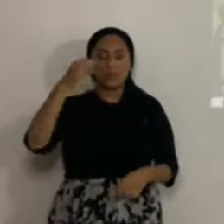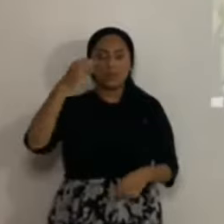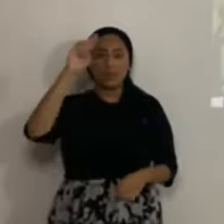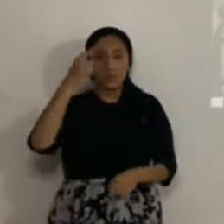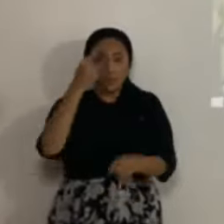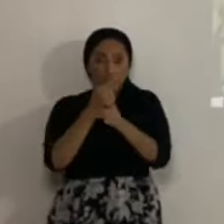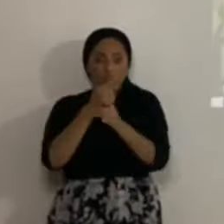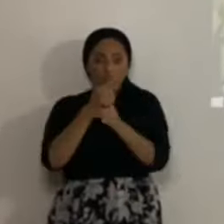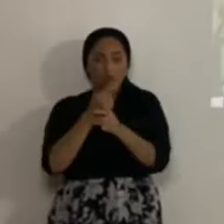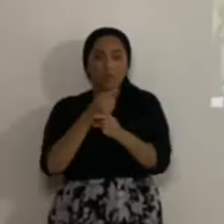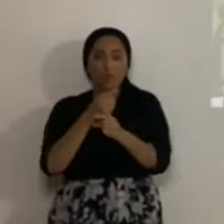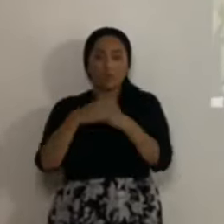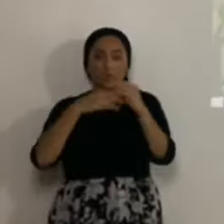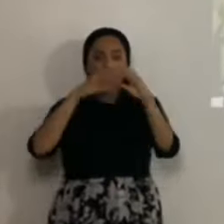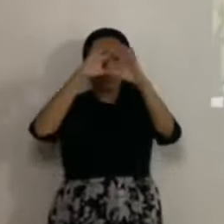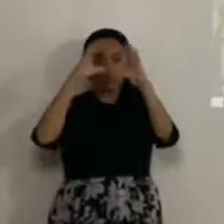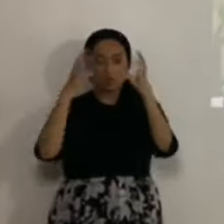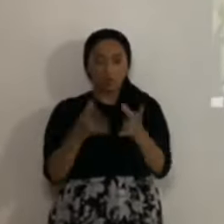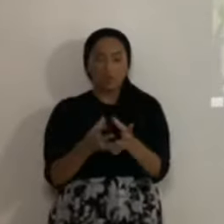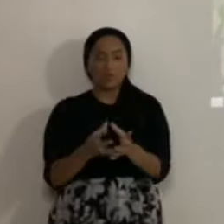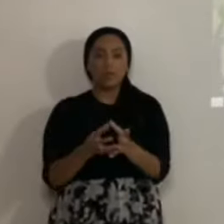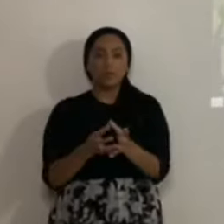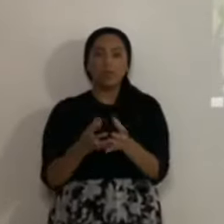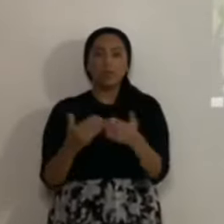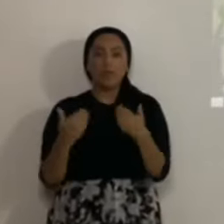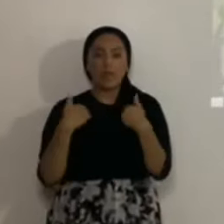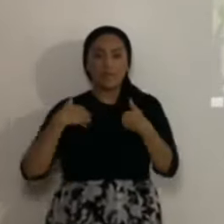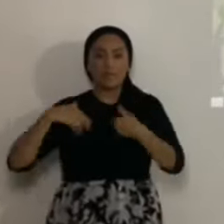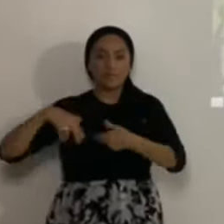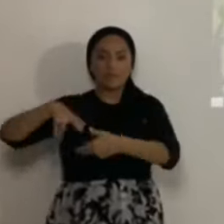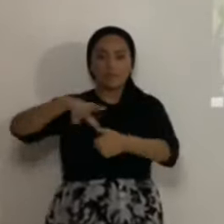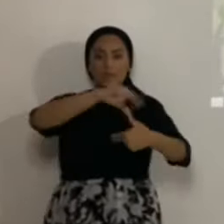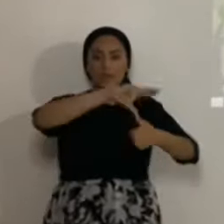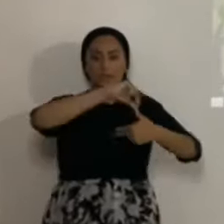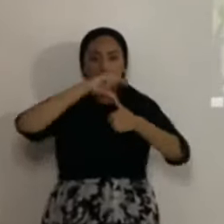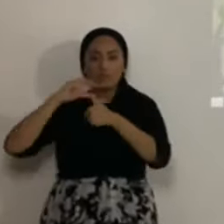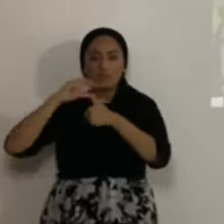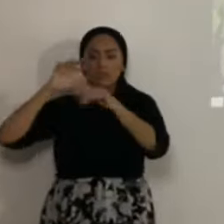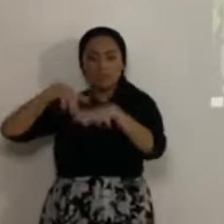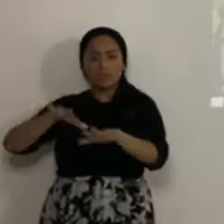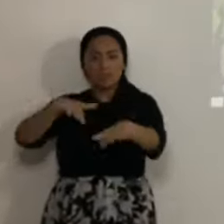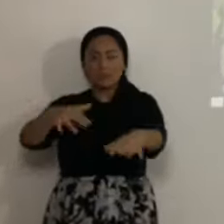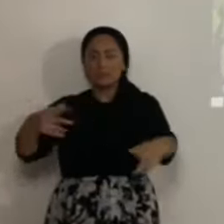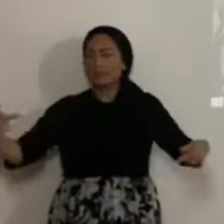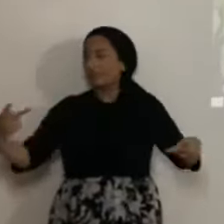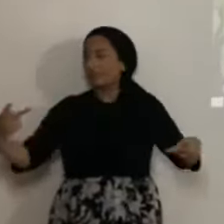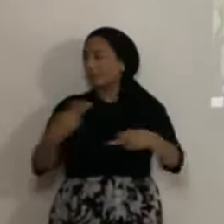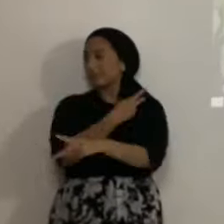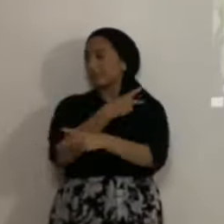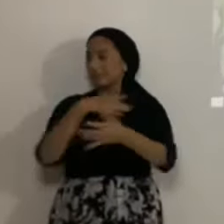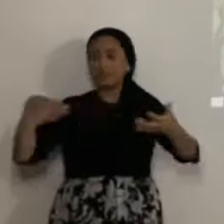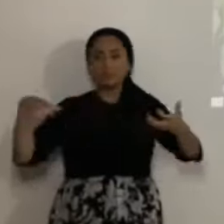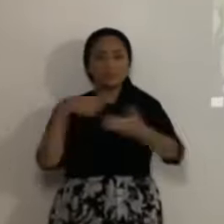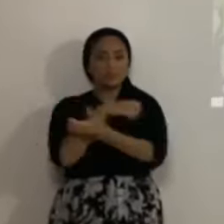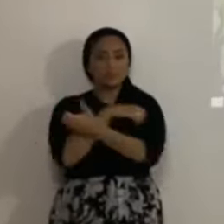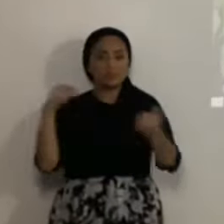O no por los cuatro puntos de la tierra están esos tornados, esas inundaciones terribles y devastaciones.